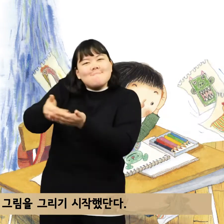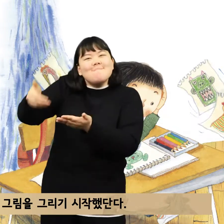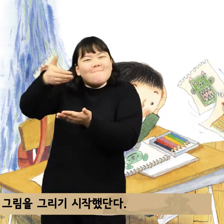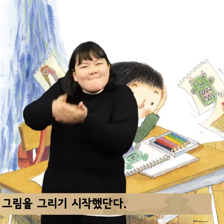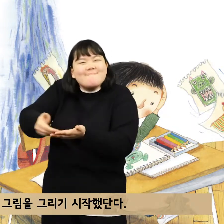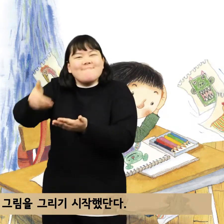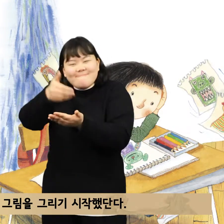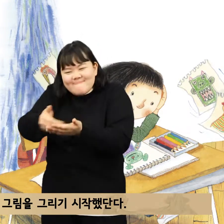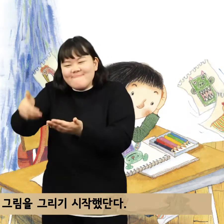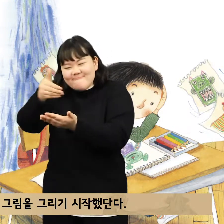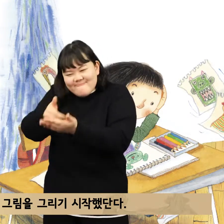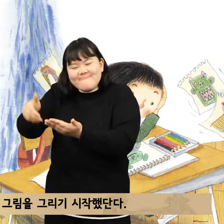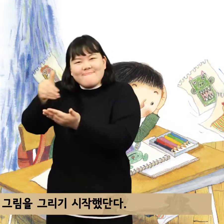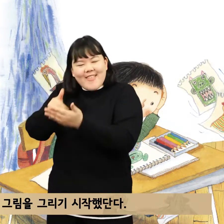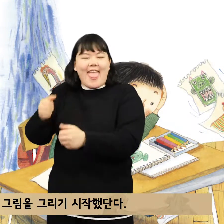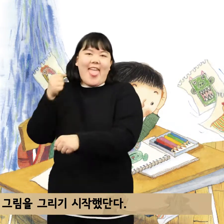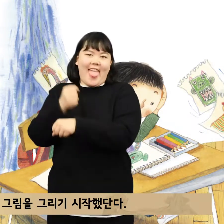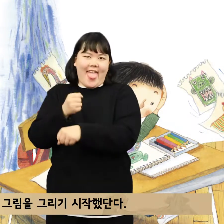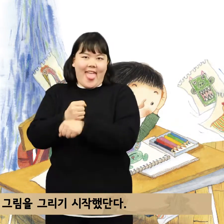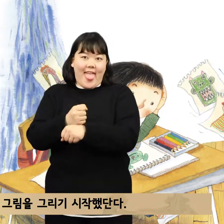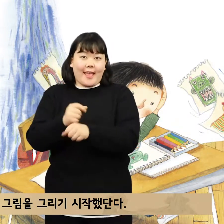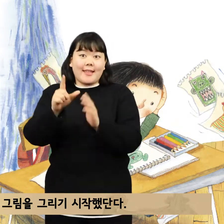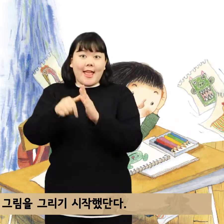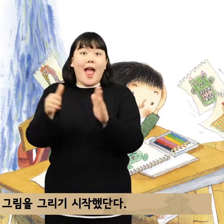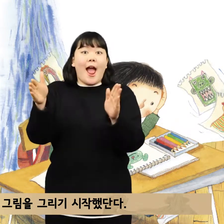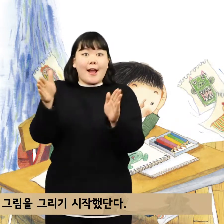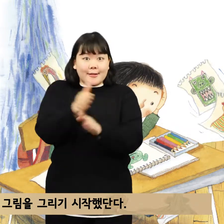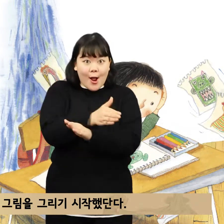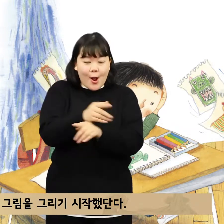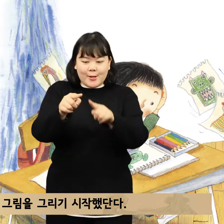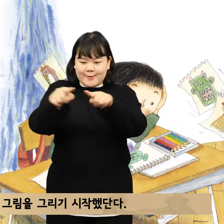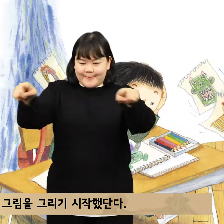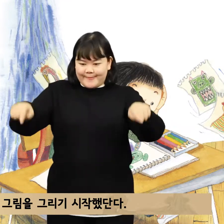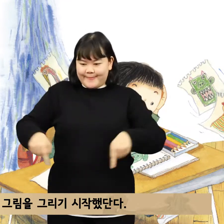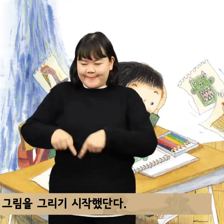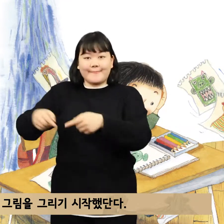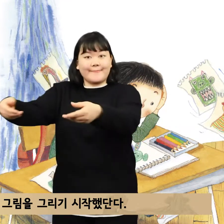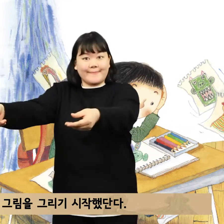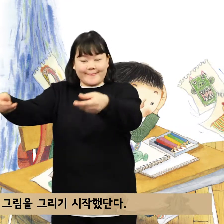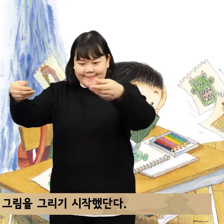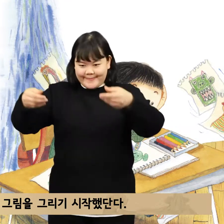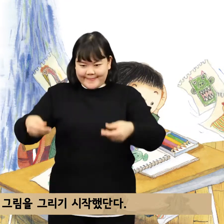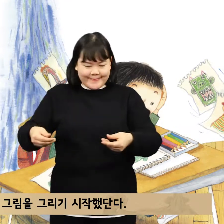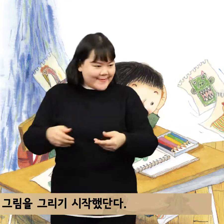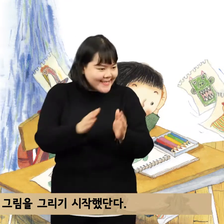종이를 꺼내 그림을 그리기 시작했단다.